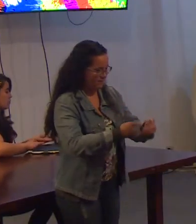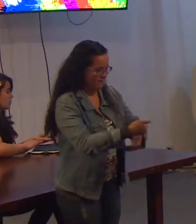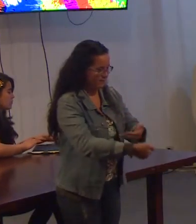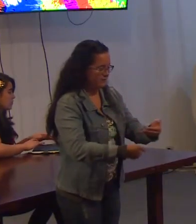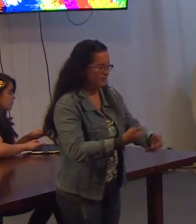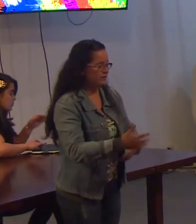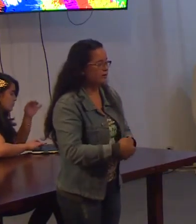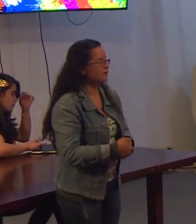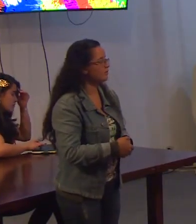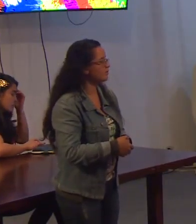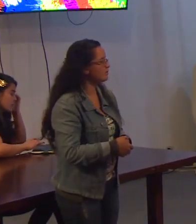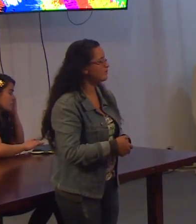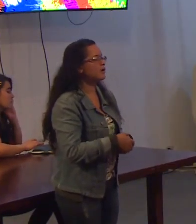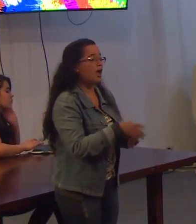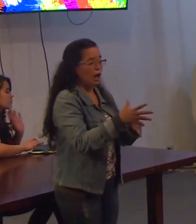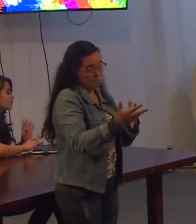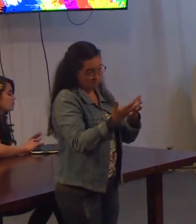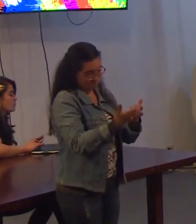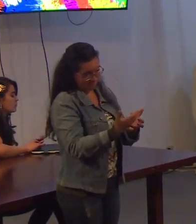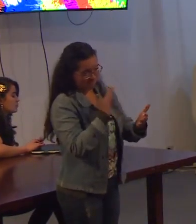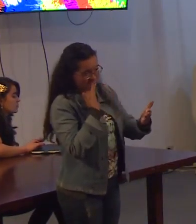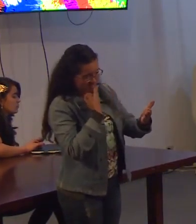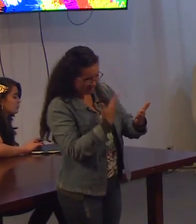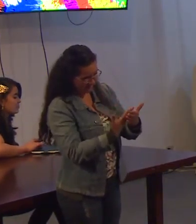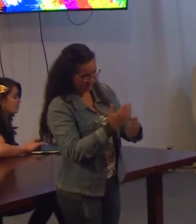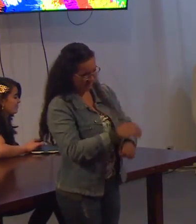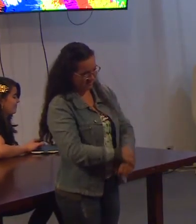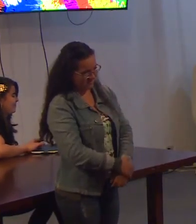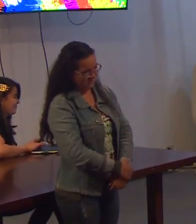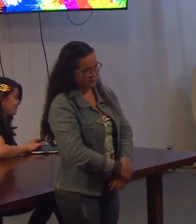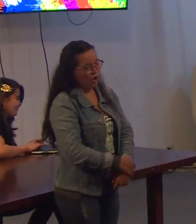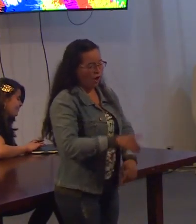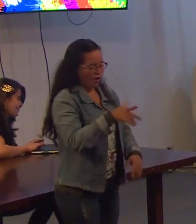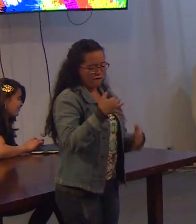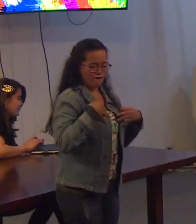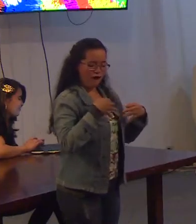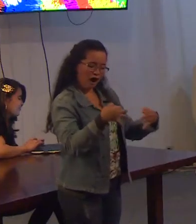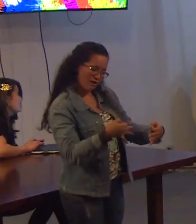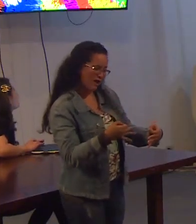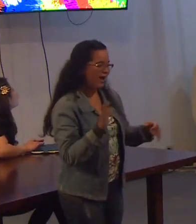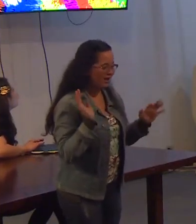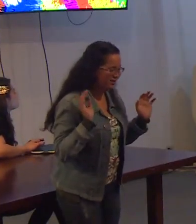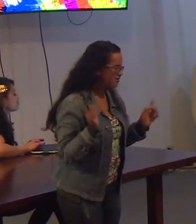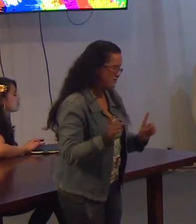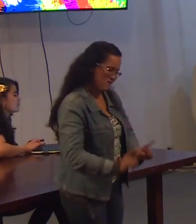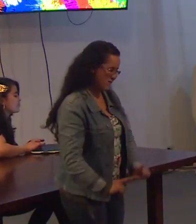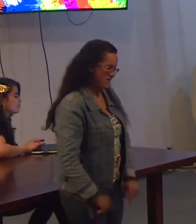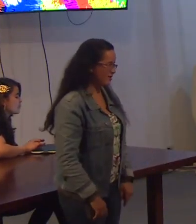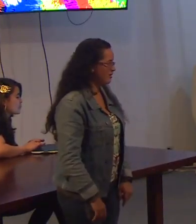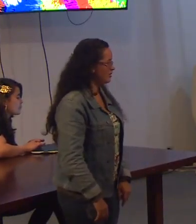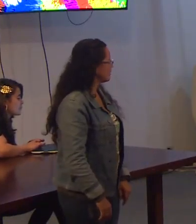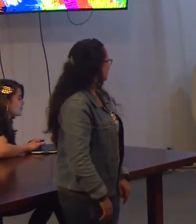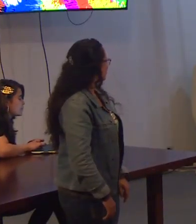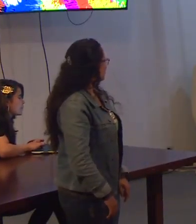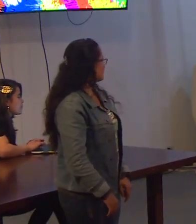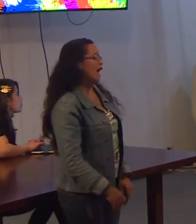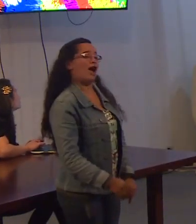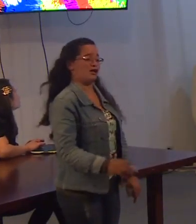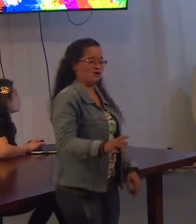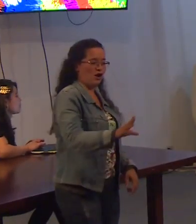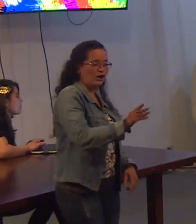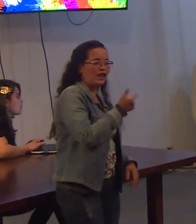pues quisimos hacer unos agradecimientos, no de una manera muy convencional como suele ser, donde todos